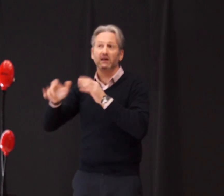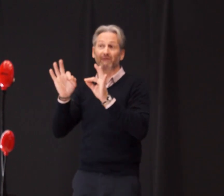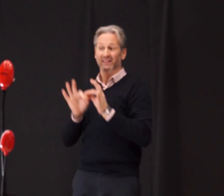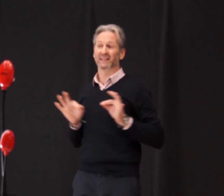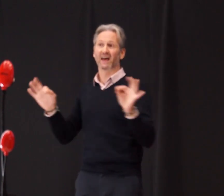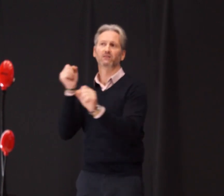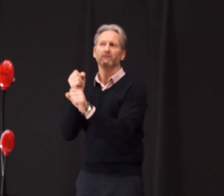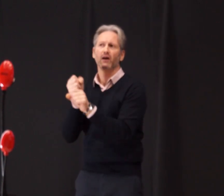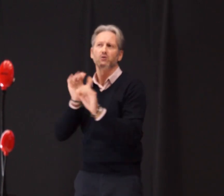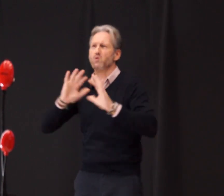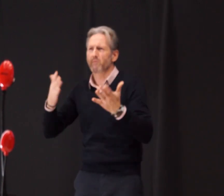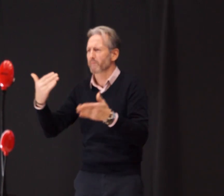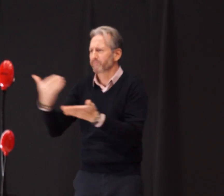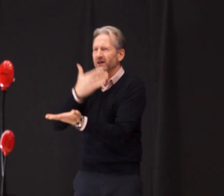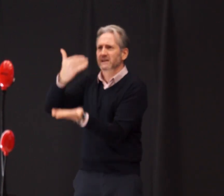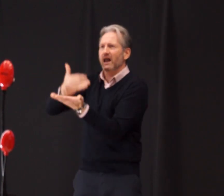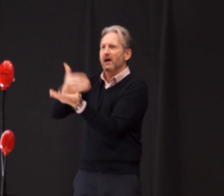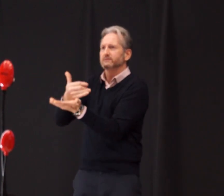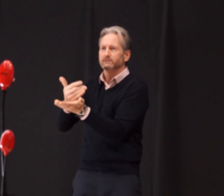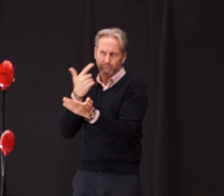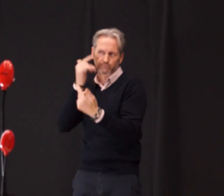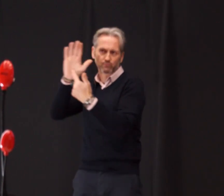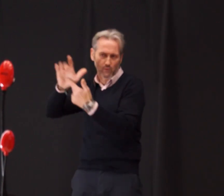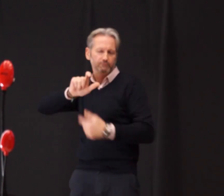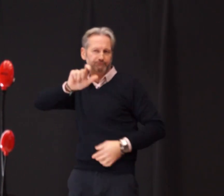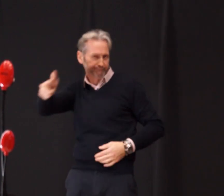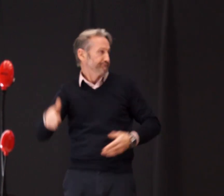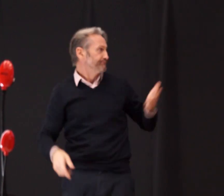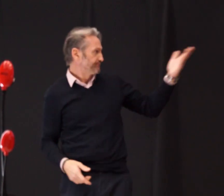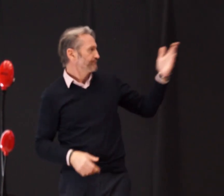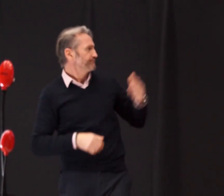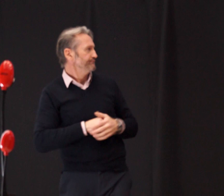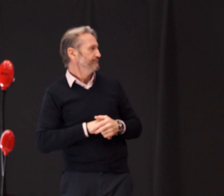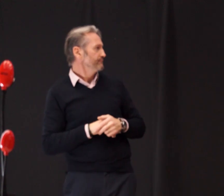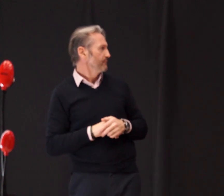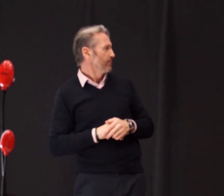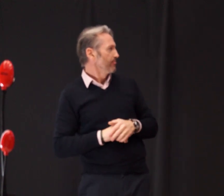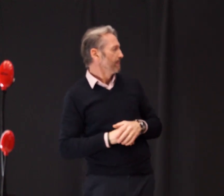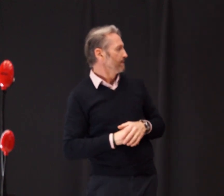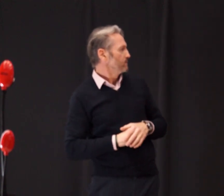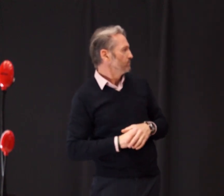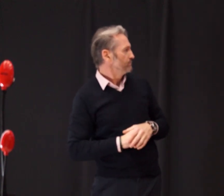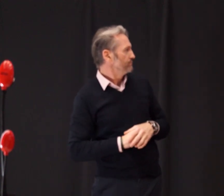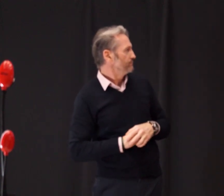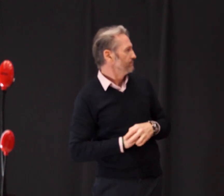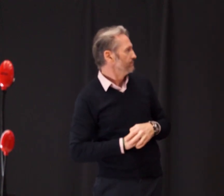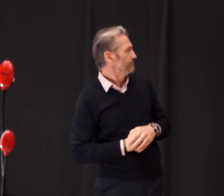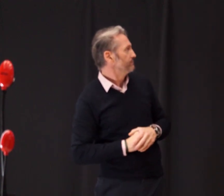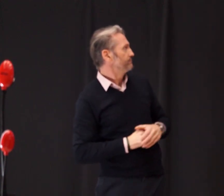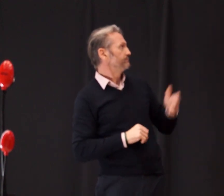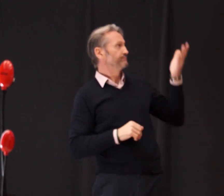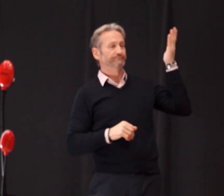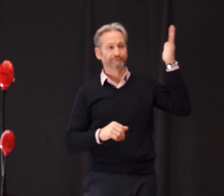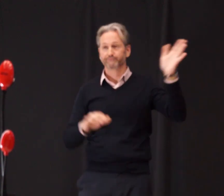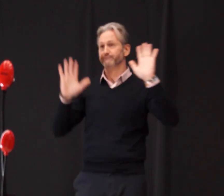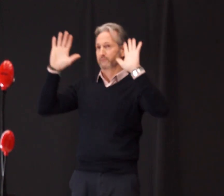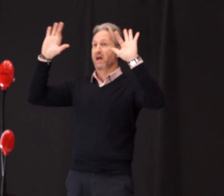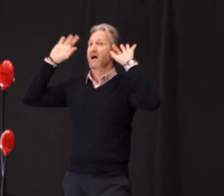vidéo que je présente, j'essaye de montrer un peu ce qui se passe dans le travail. Donc, je lance d'abord cette première vidéo des enfants et je vous montre un